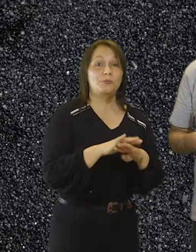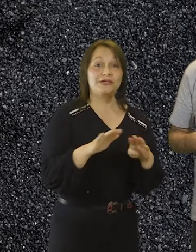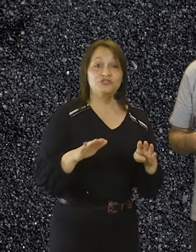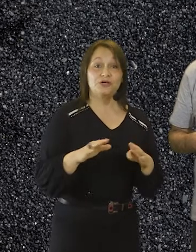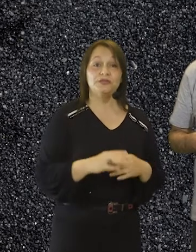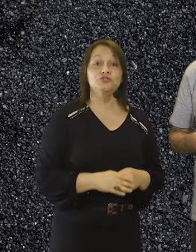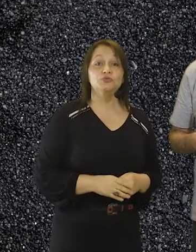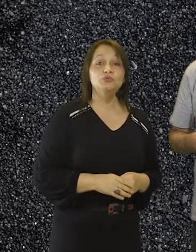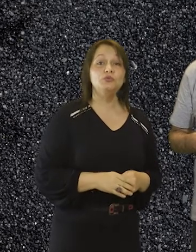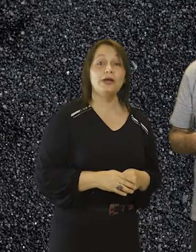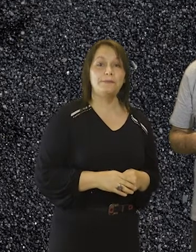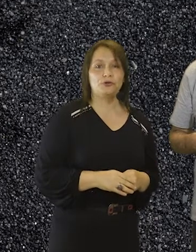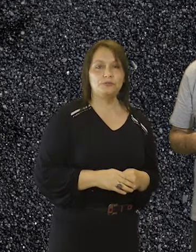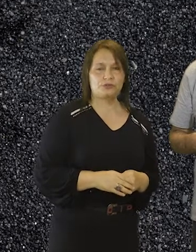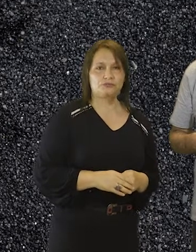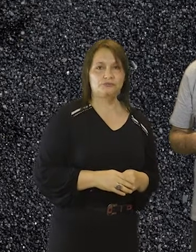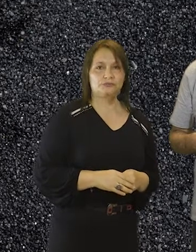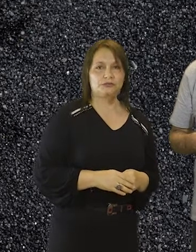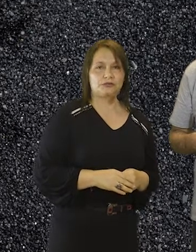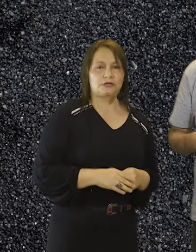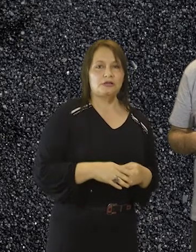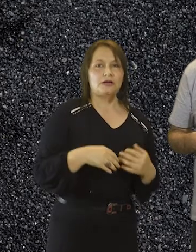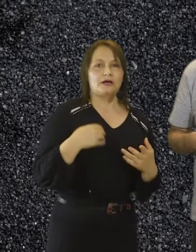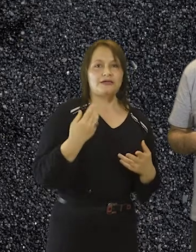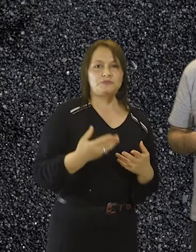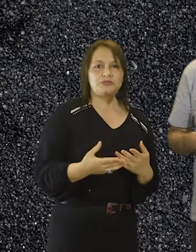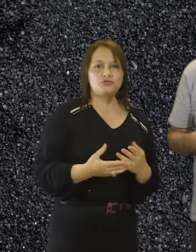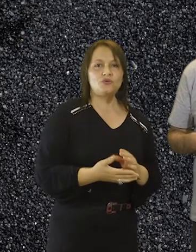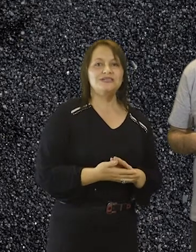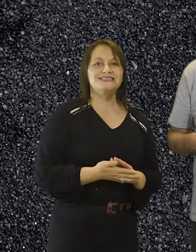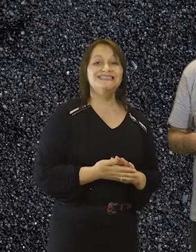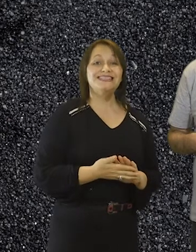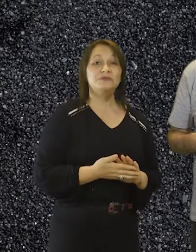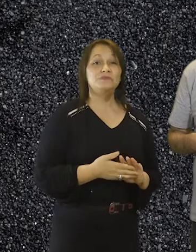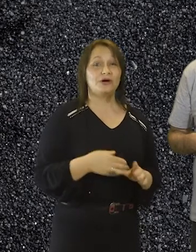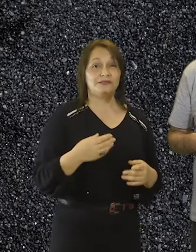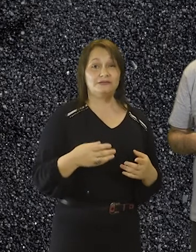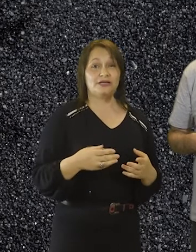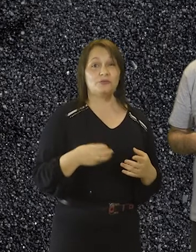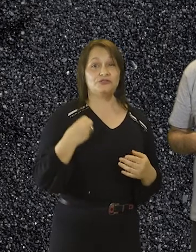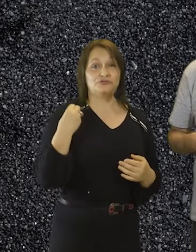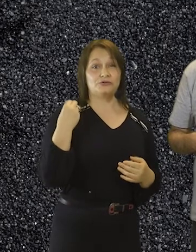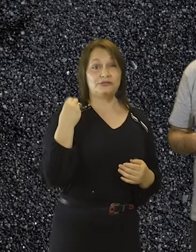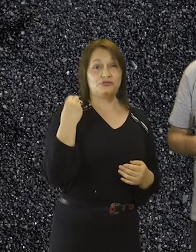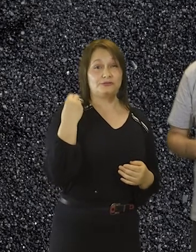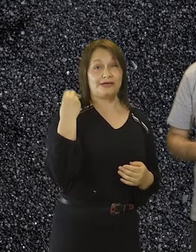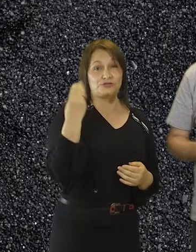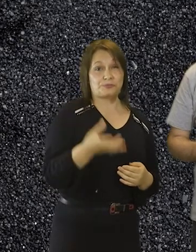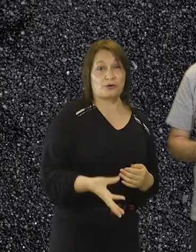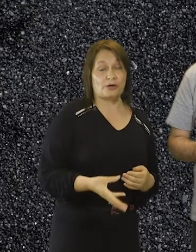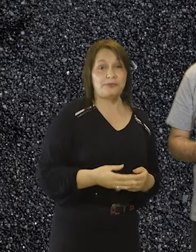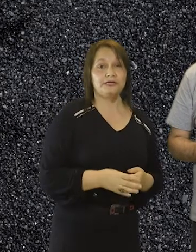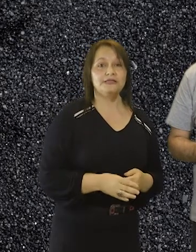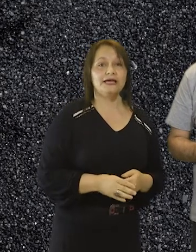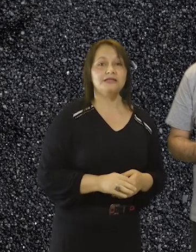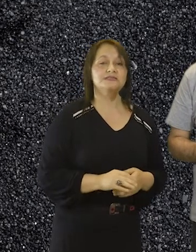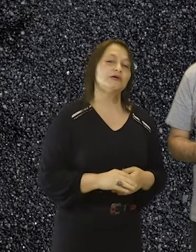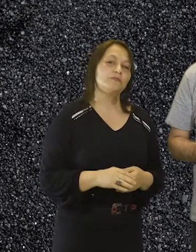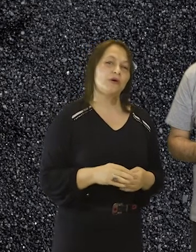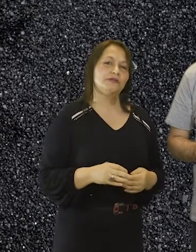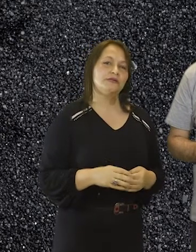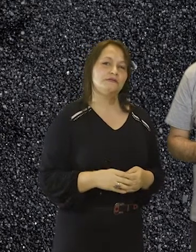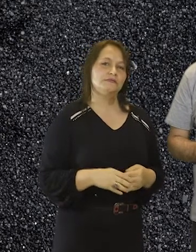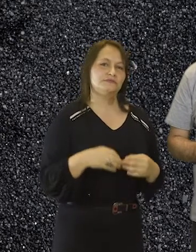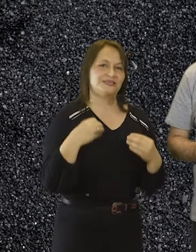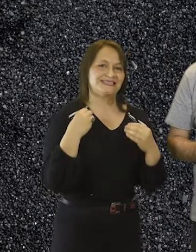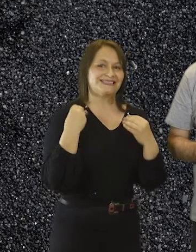praticamente tudo é proibido. As pessoas não podem ter uma individualidade própria e elas